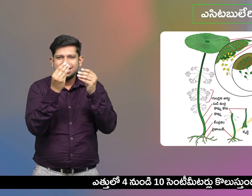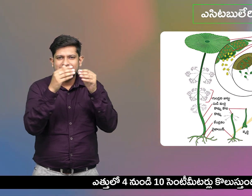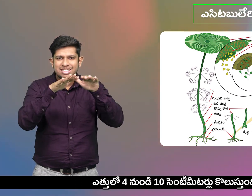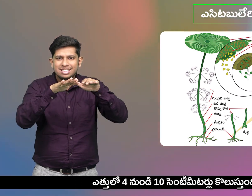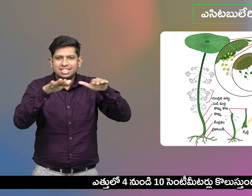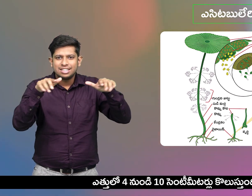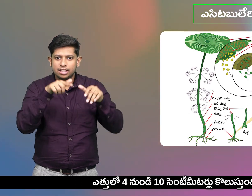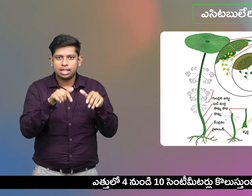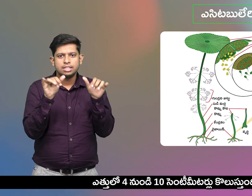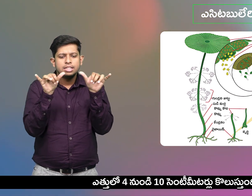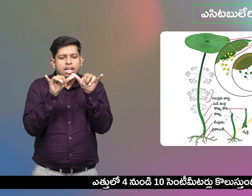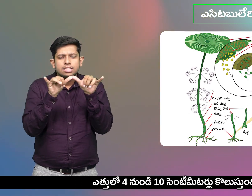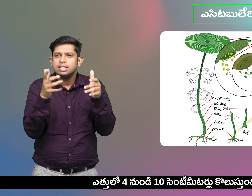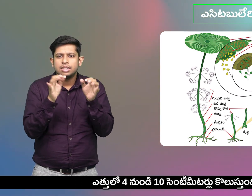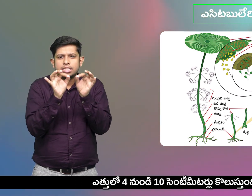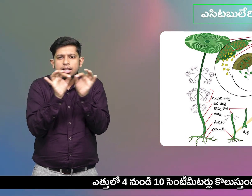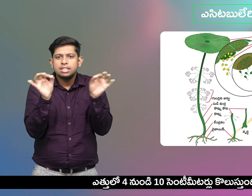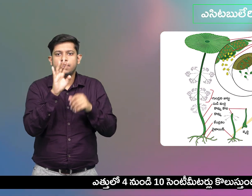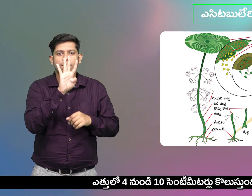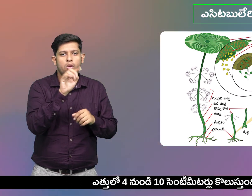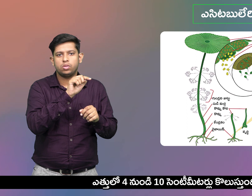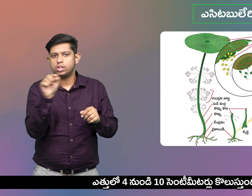10 సెంటీమీటర్లు కొలుస్తుంది.